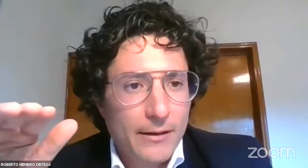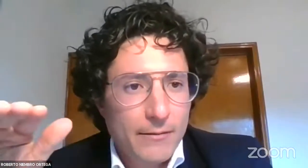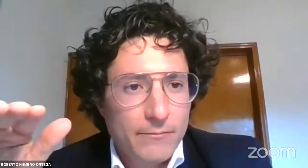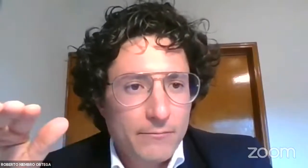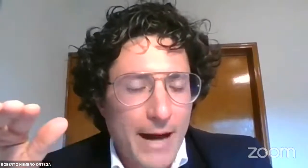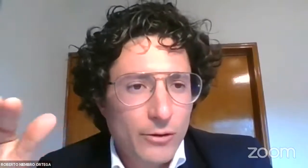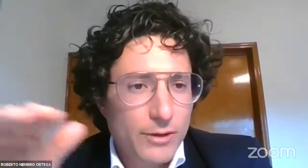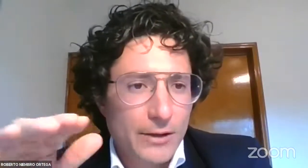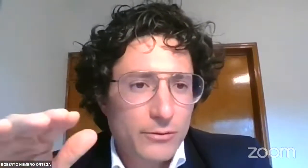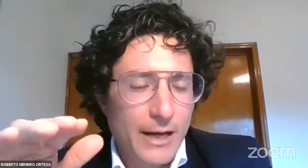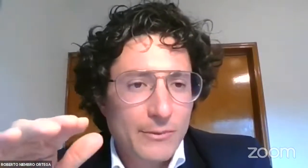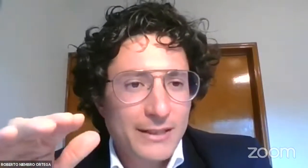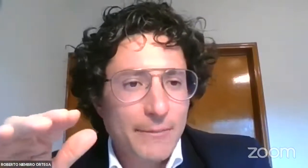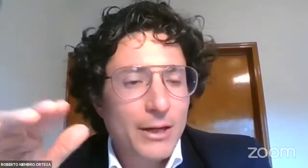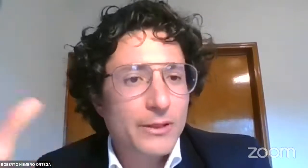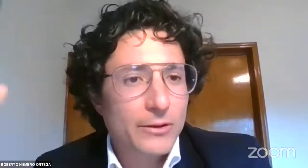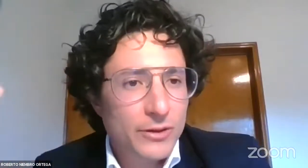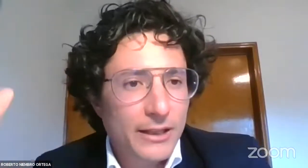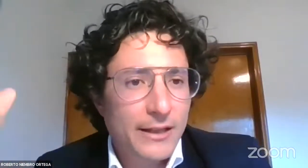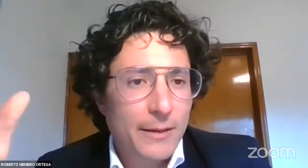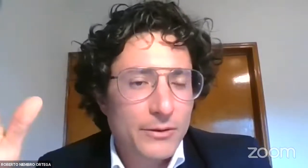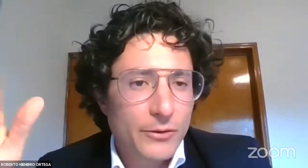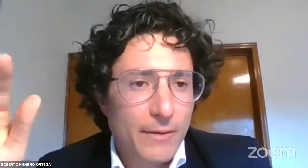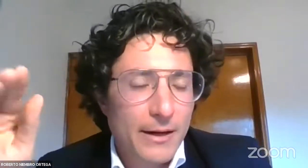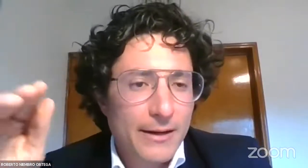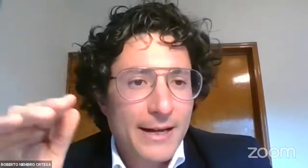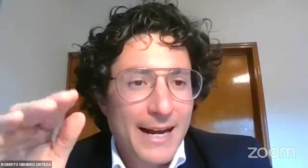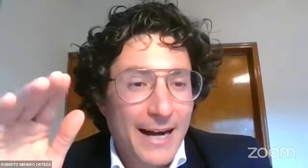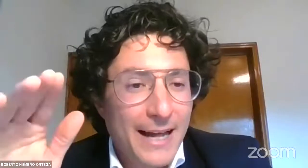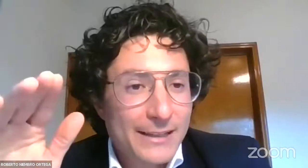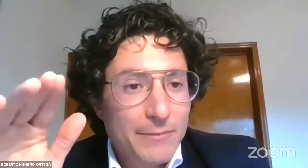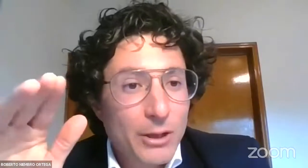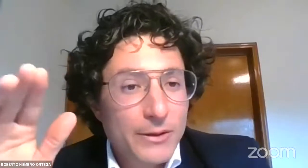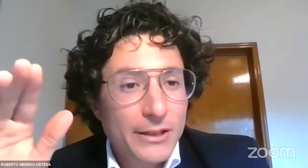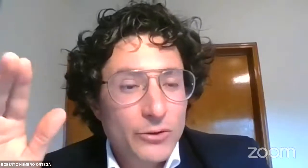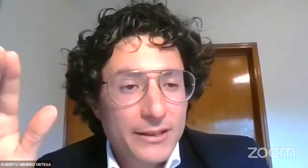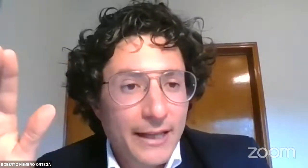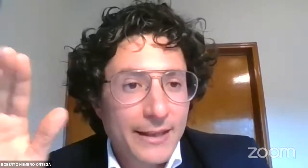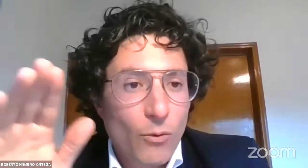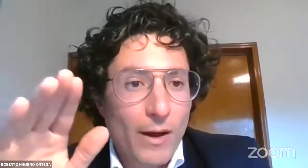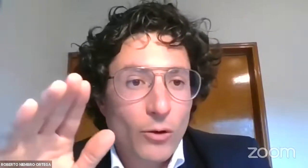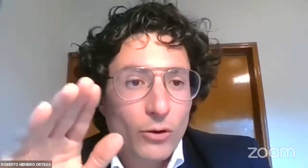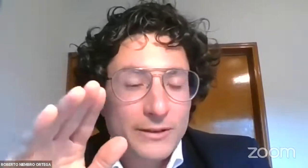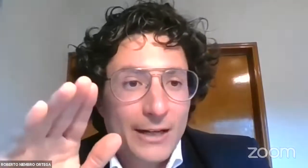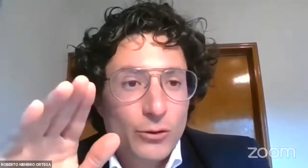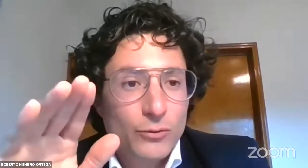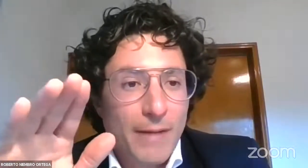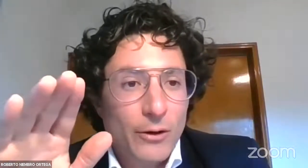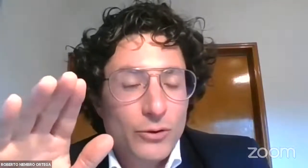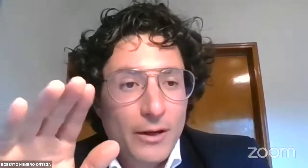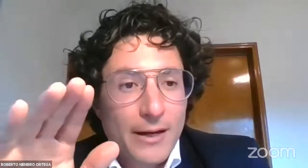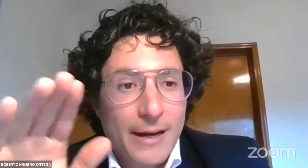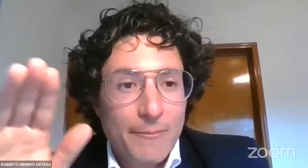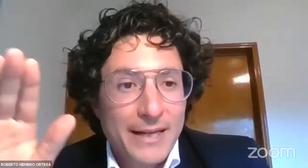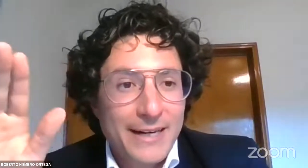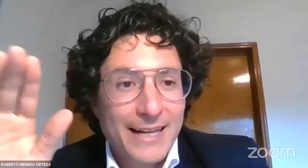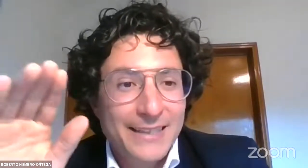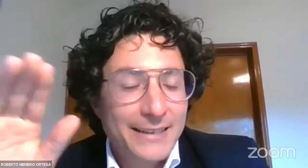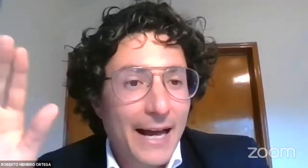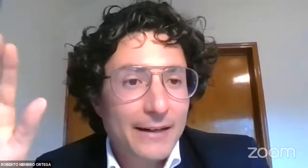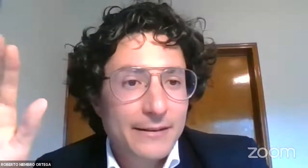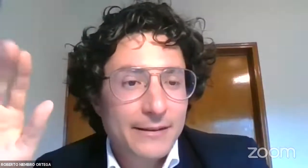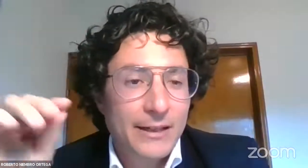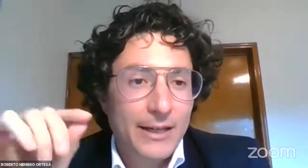durante varios años, digamos hasta 1970, ya mencionaba. En realidad es en 1970 cuando los derechos humanos